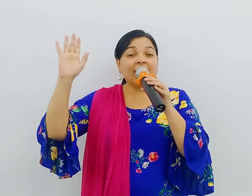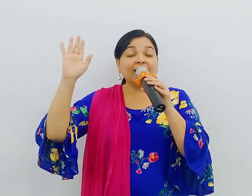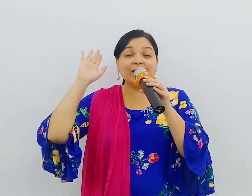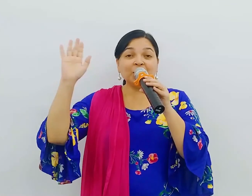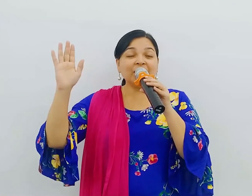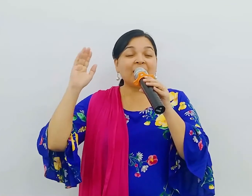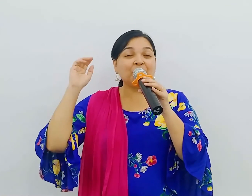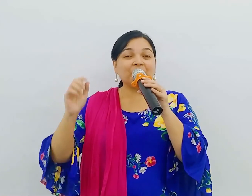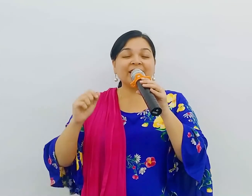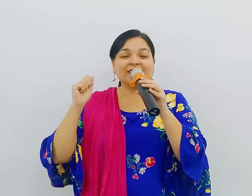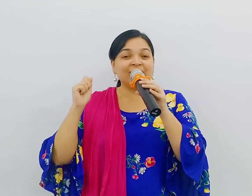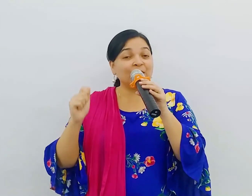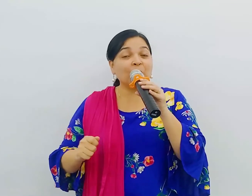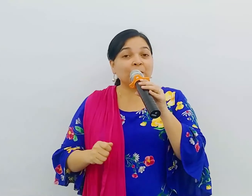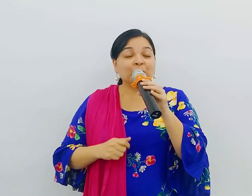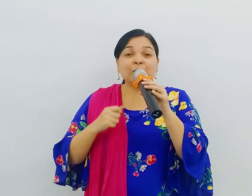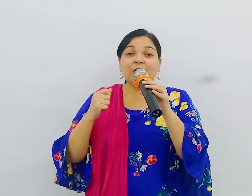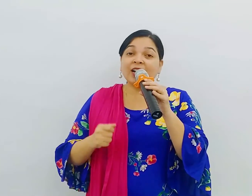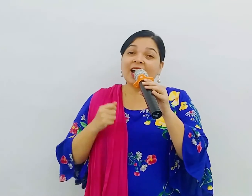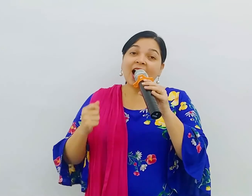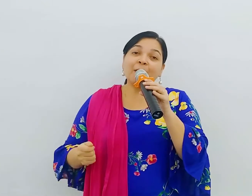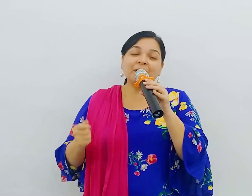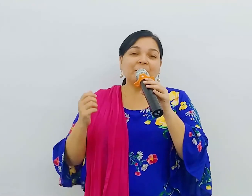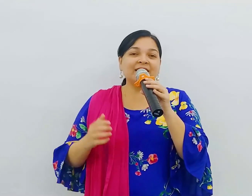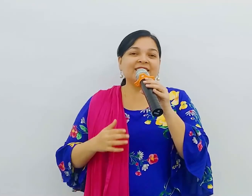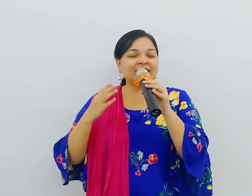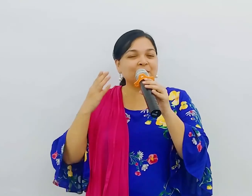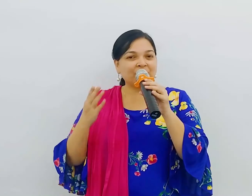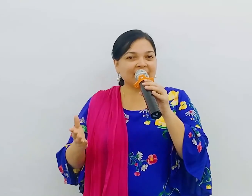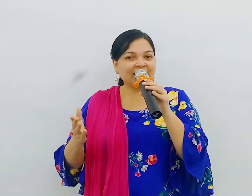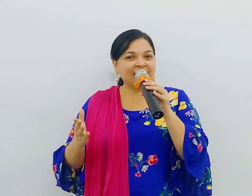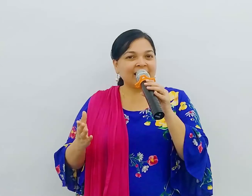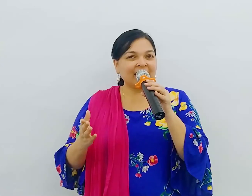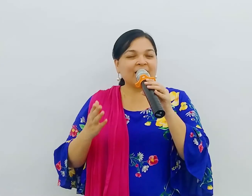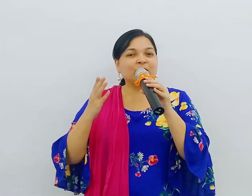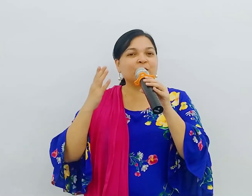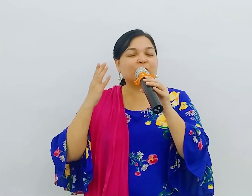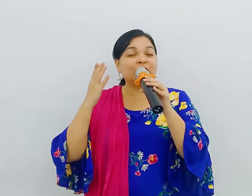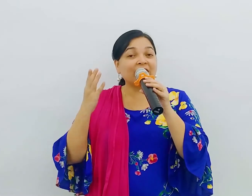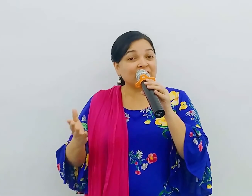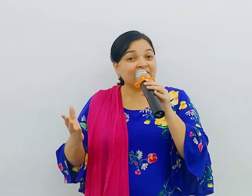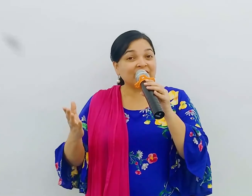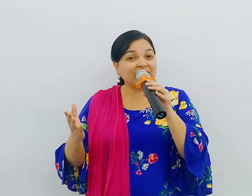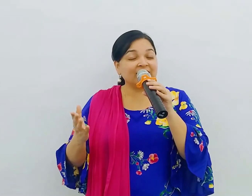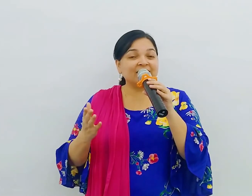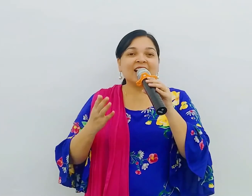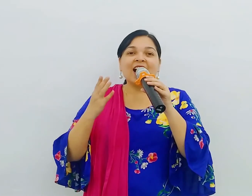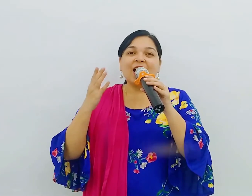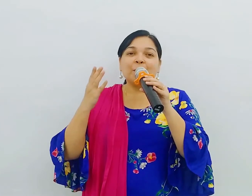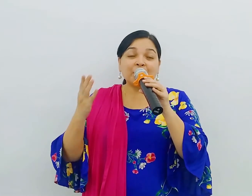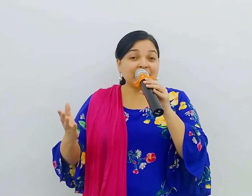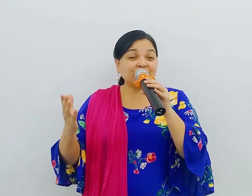আমেন, হালেলুইয়া, প্রেজ দ্য লর্ড। তো যদি তোমরা আমাদের সাথে প্রার্থনা করে থাকো, তো